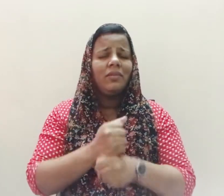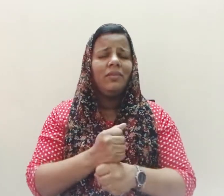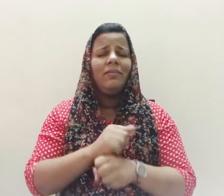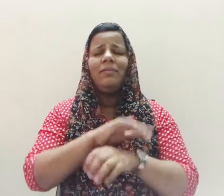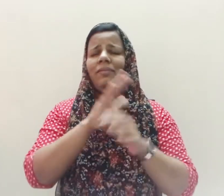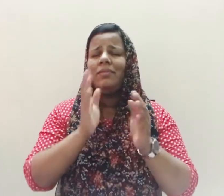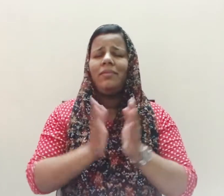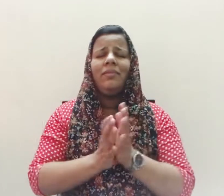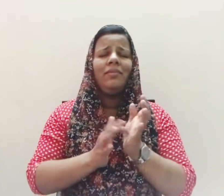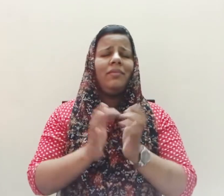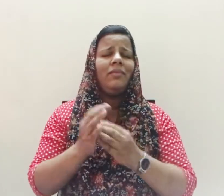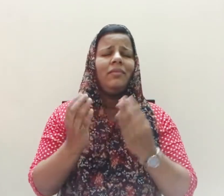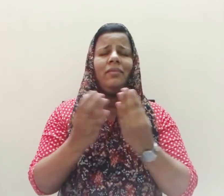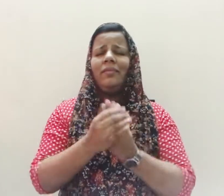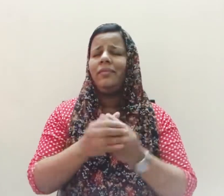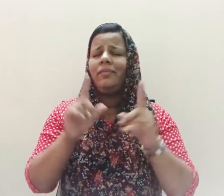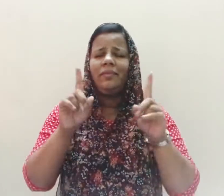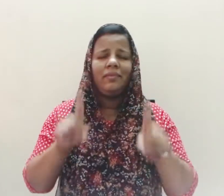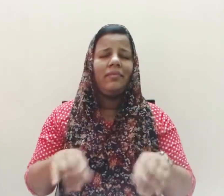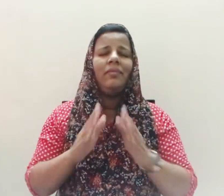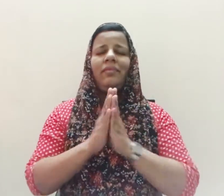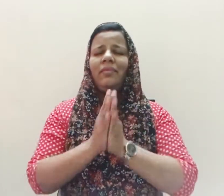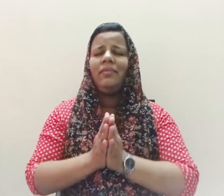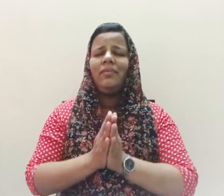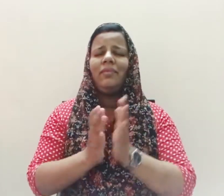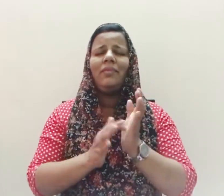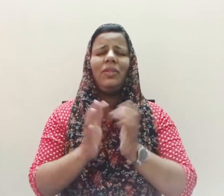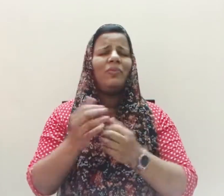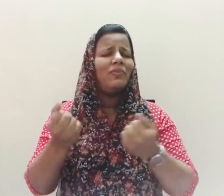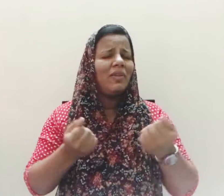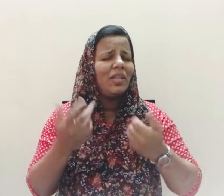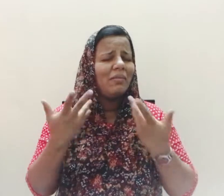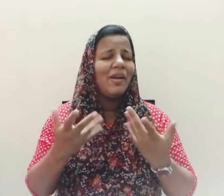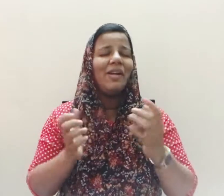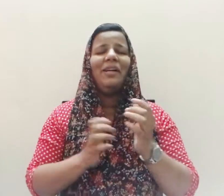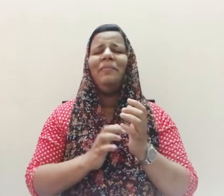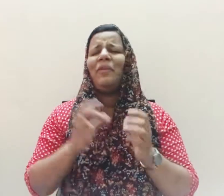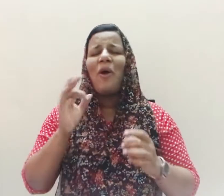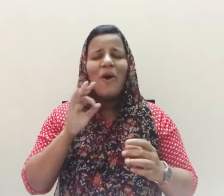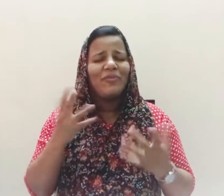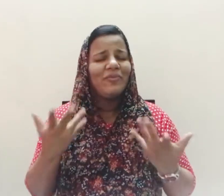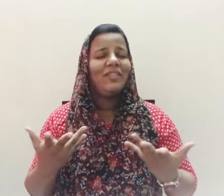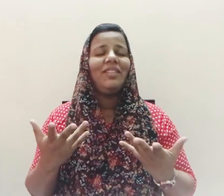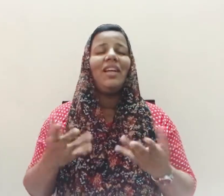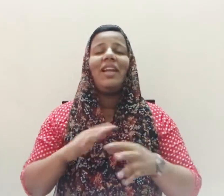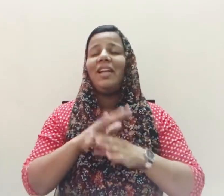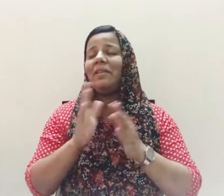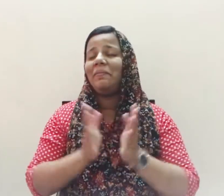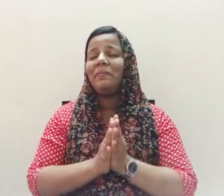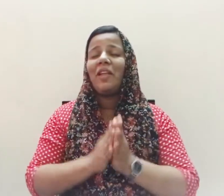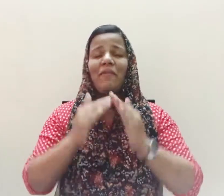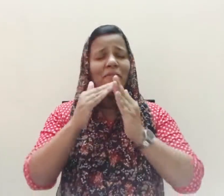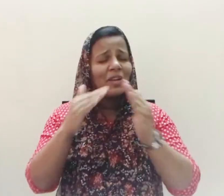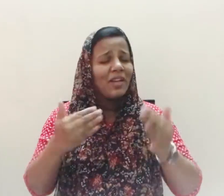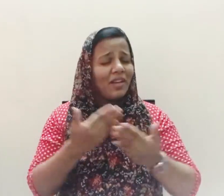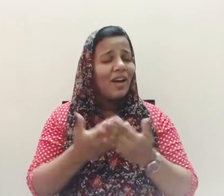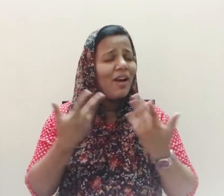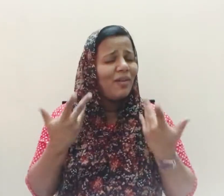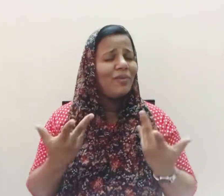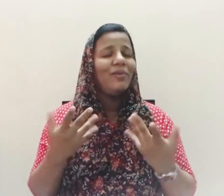ഇടങ്ങളിൽ കർത്താവിൻ്റെ സാന്നിധ്യം വ്യാപരിക്കട്ടെ. അവർ യാത്ര ചെയ്യുന്ന വാഹനത്തിനകത്ത്, അവരിരിക്കുന്ന ഓഫീസിനകത്ത്, അവരിരിക്കുന്ന ഭവനത്തിനകത്ത് യേശു